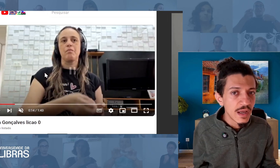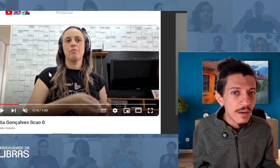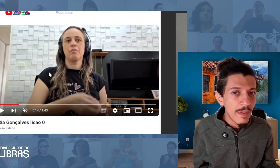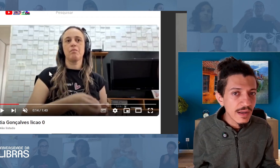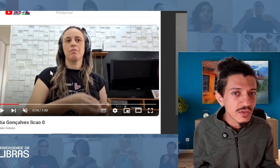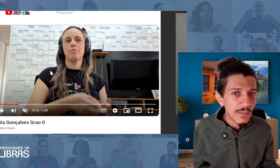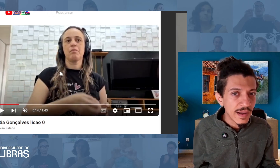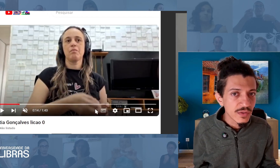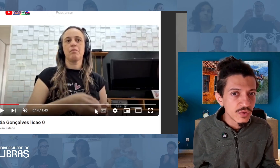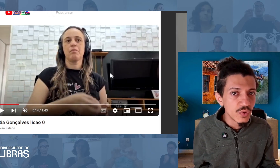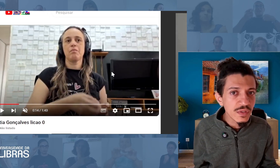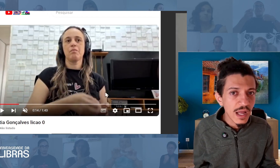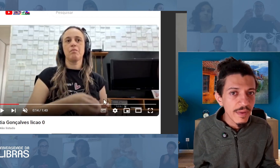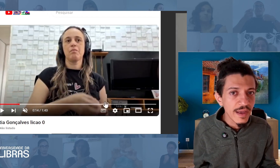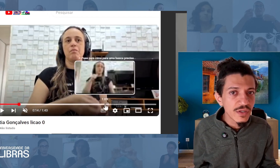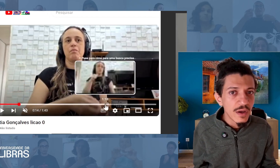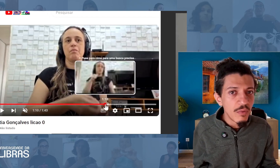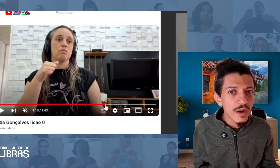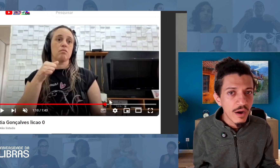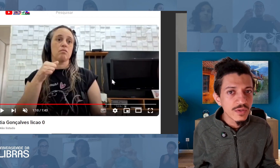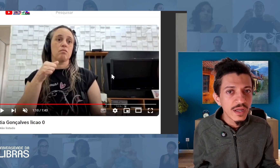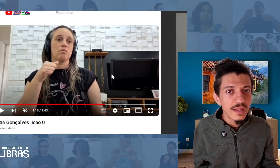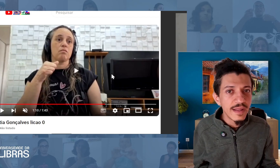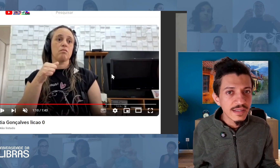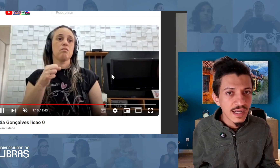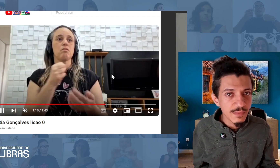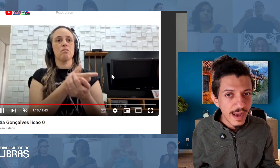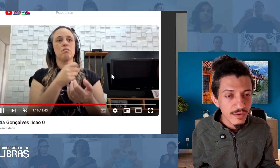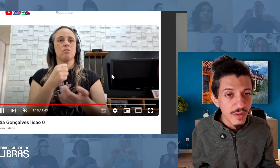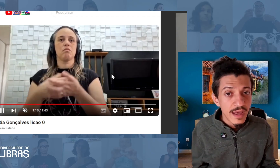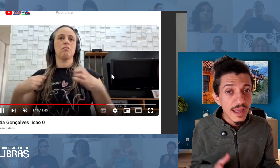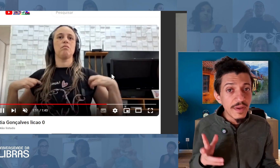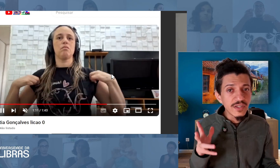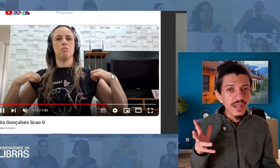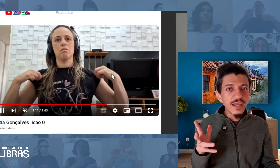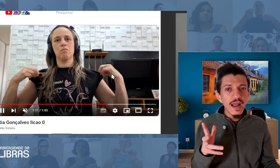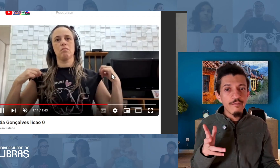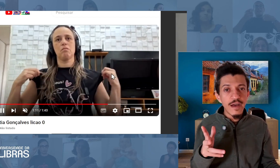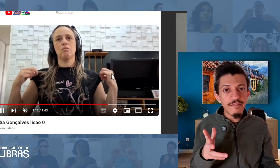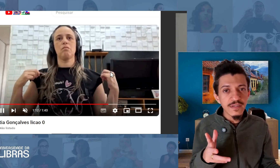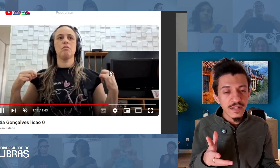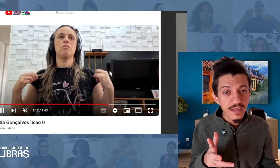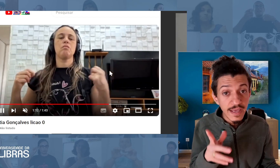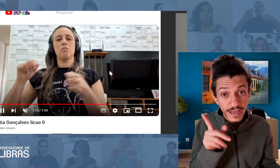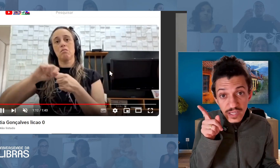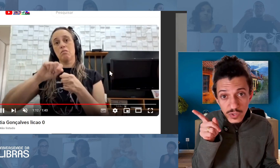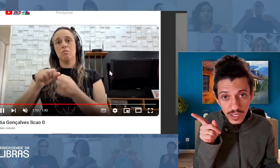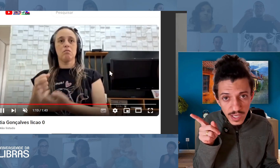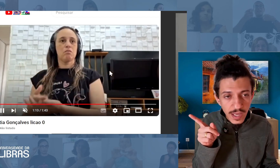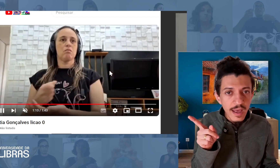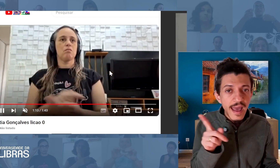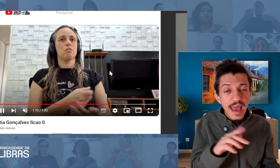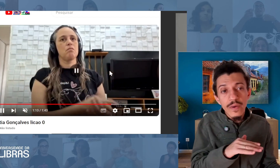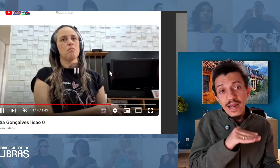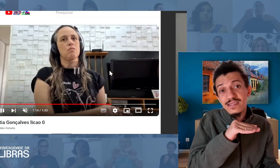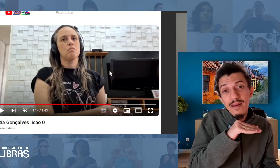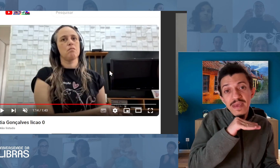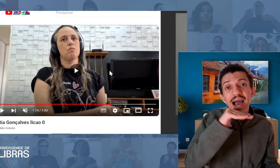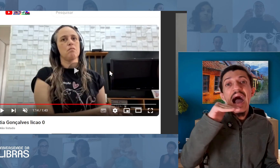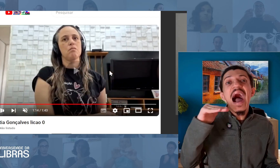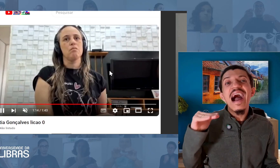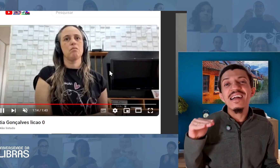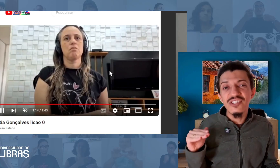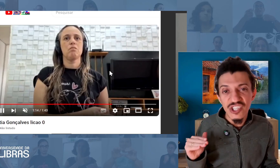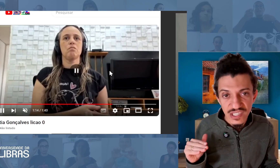orientações passo a passo, justamente por causa desse aspecto. E à medida em que ela foi avançando aqui, isso aqui é o que ela